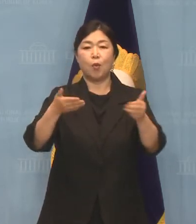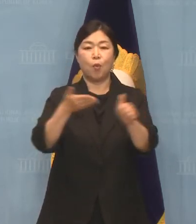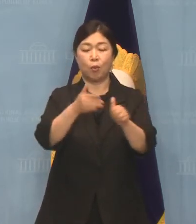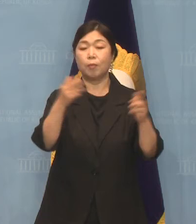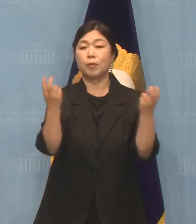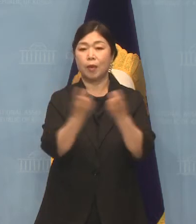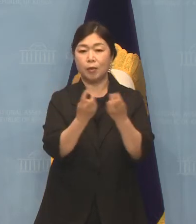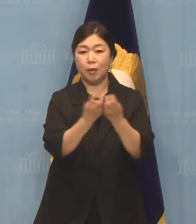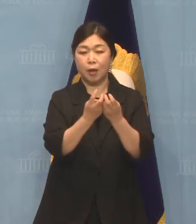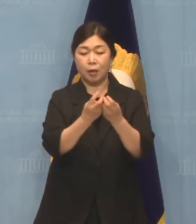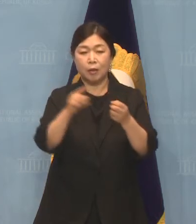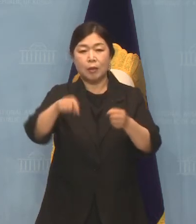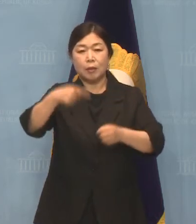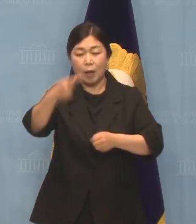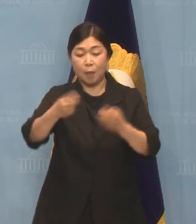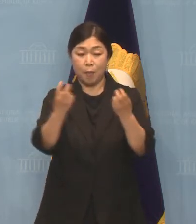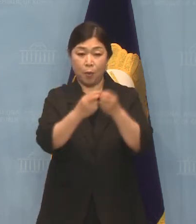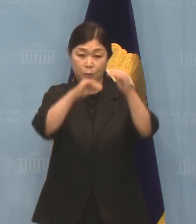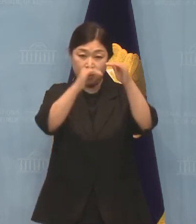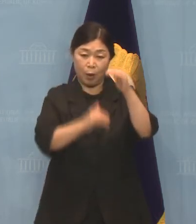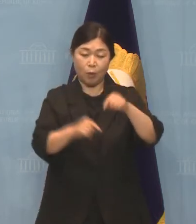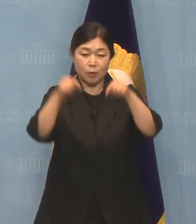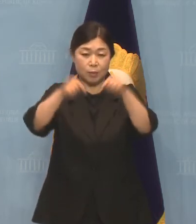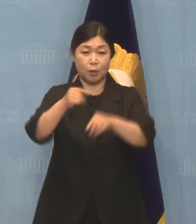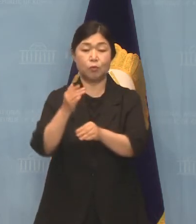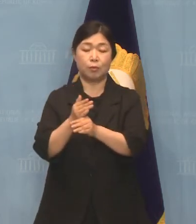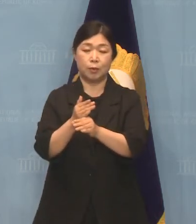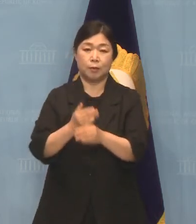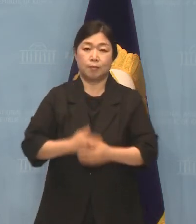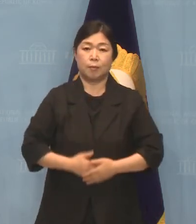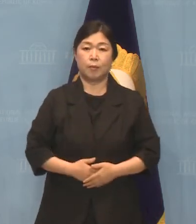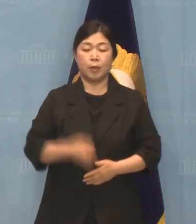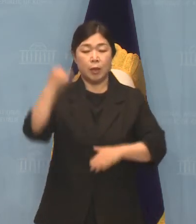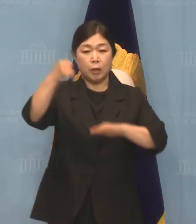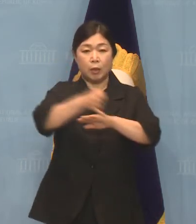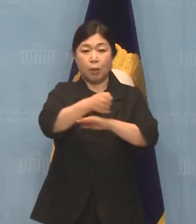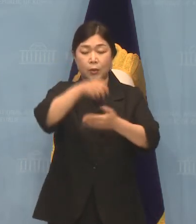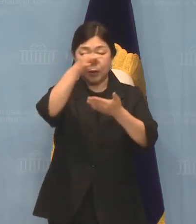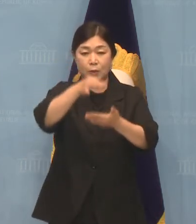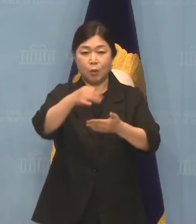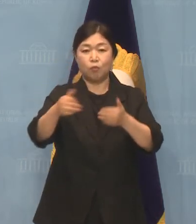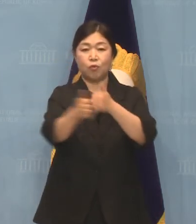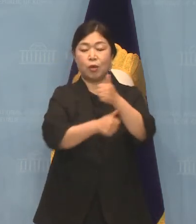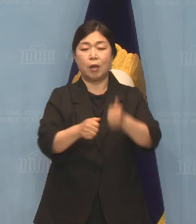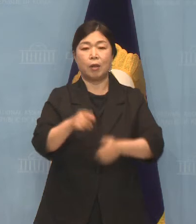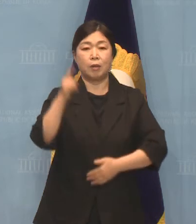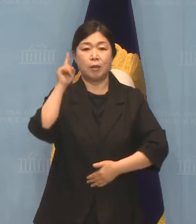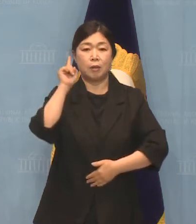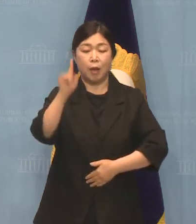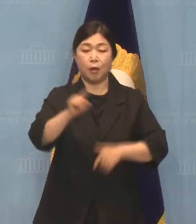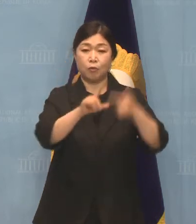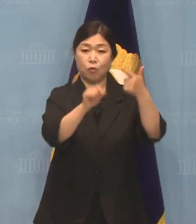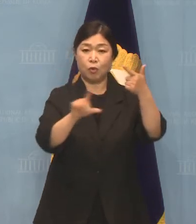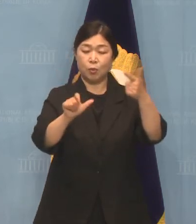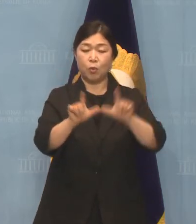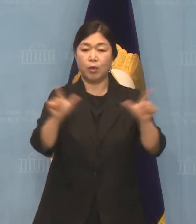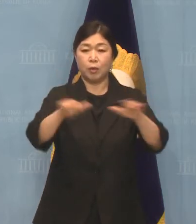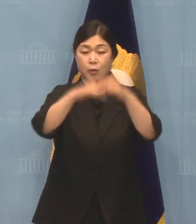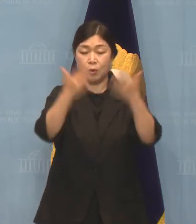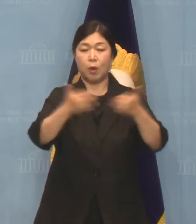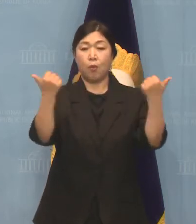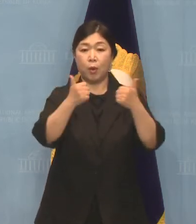공급대책 후속 법안들을 심사 중입니다. 그리고 기획재정위원회는 내일 6월 15일 전체 회의를